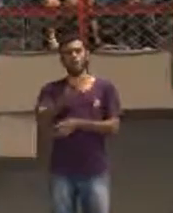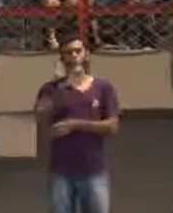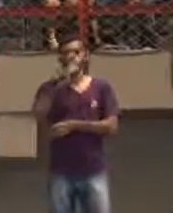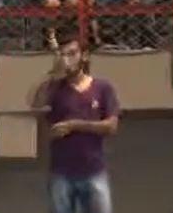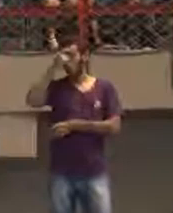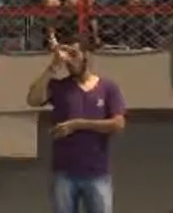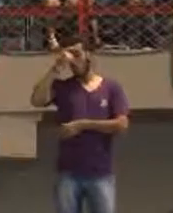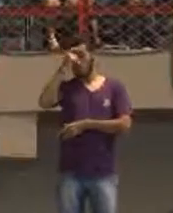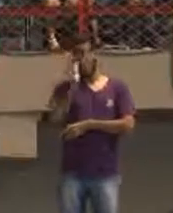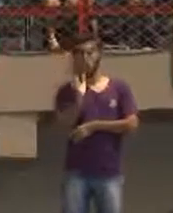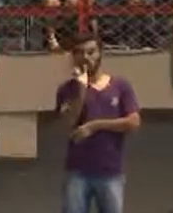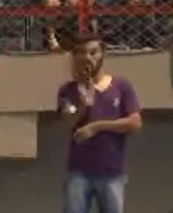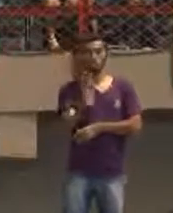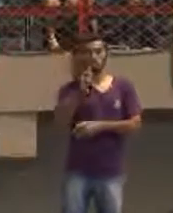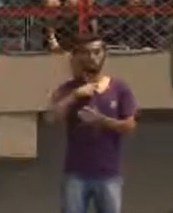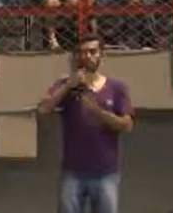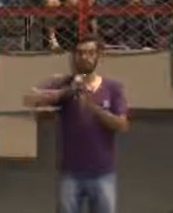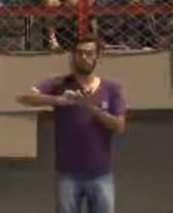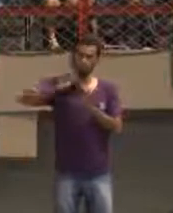Consciência se escreve